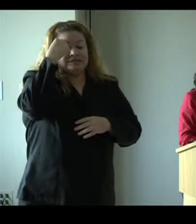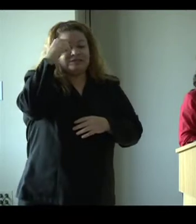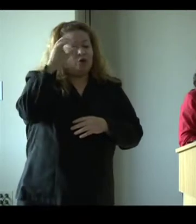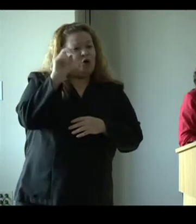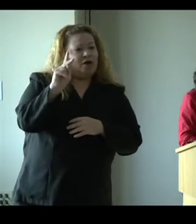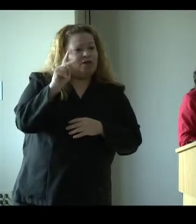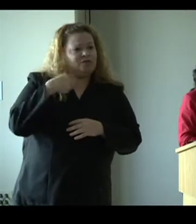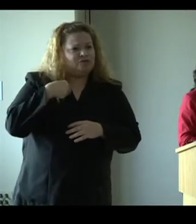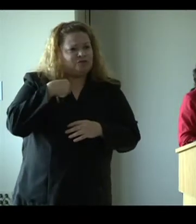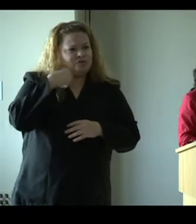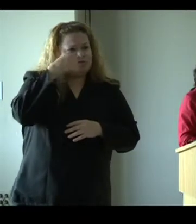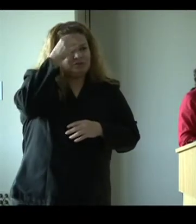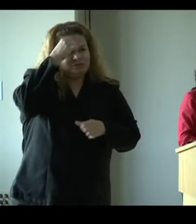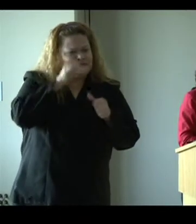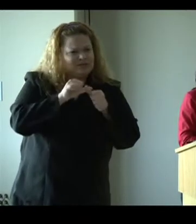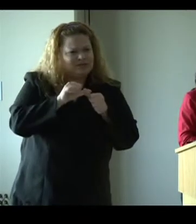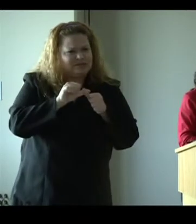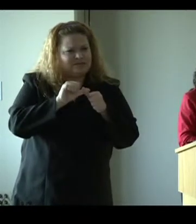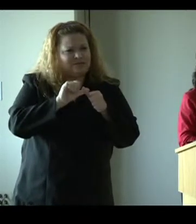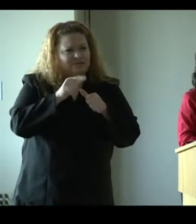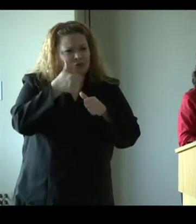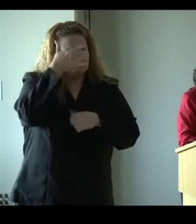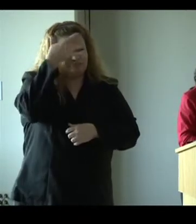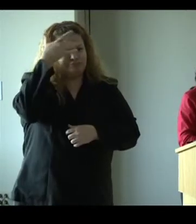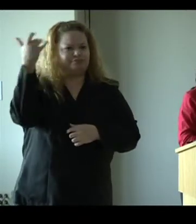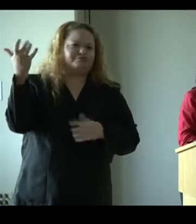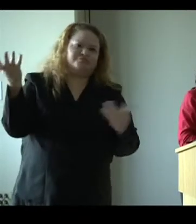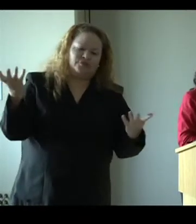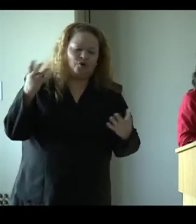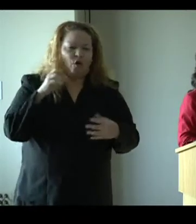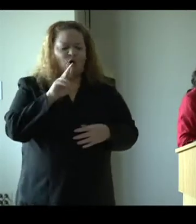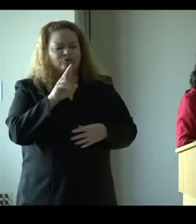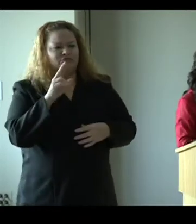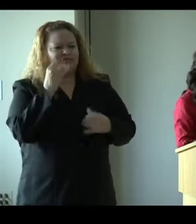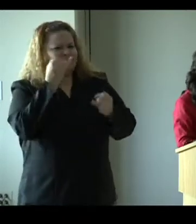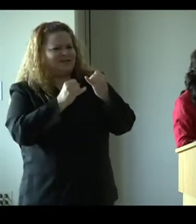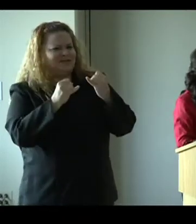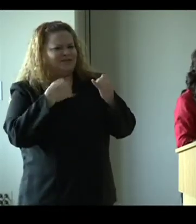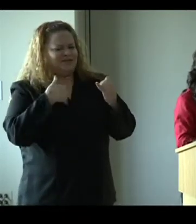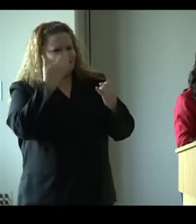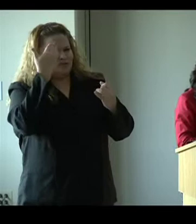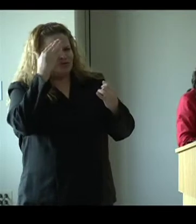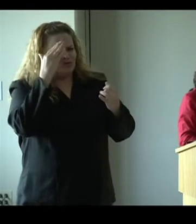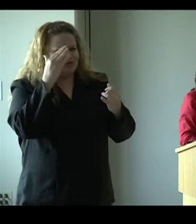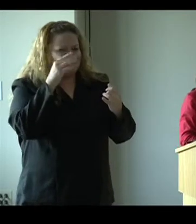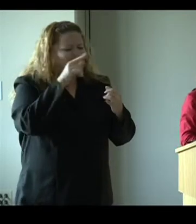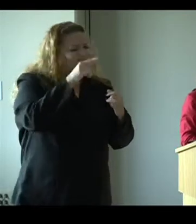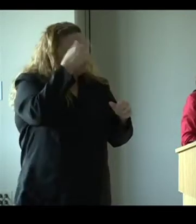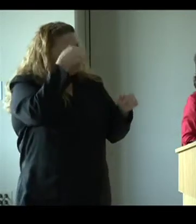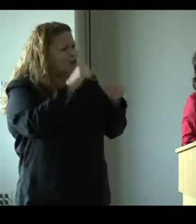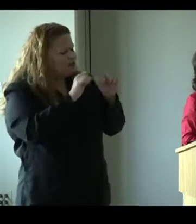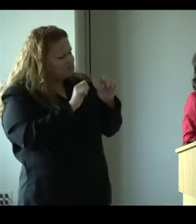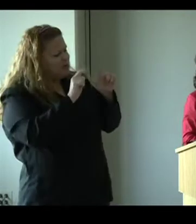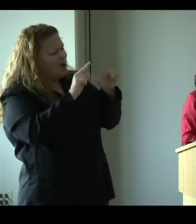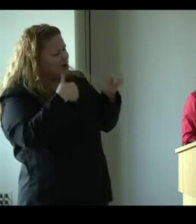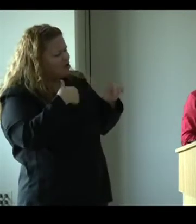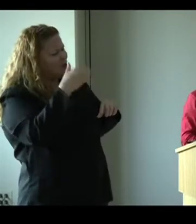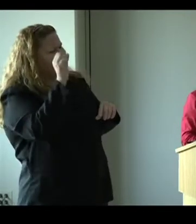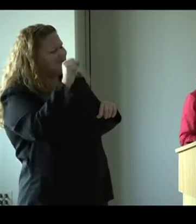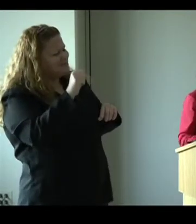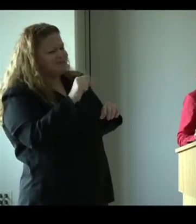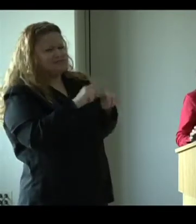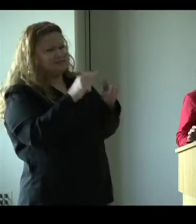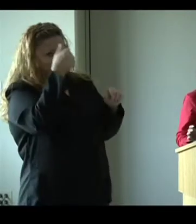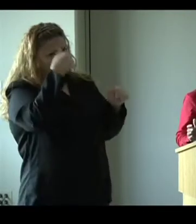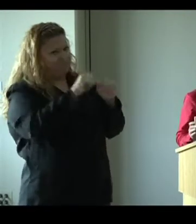acordar y al final uno ni se acuerda que era lo que quería preguntar este o al final yo no sea que en la diapositiva que usted puso que decía que y yo no ni me acuerdo